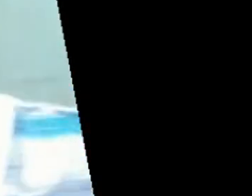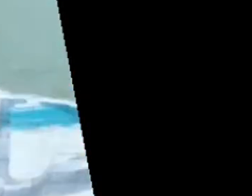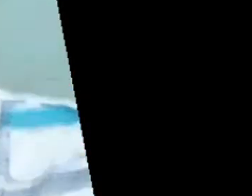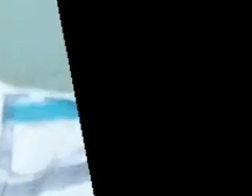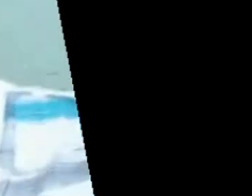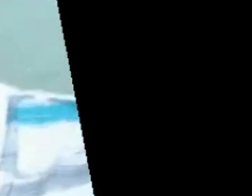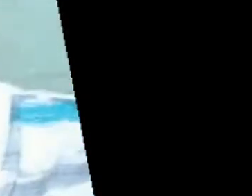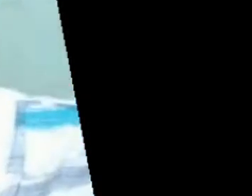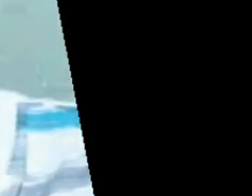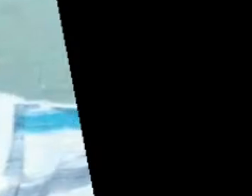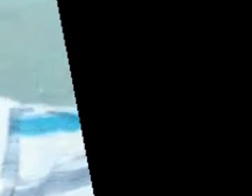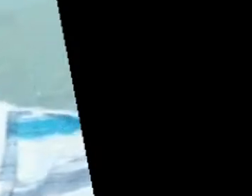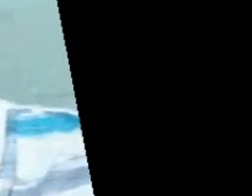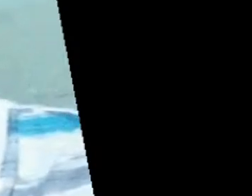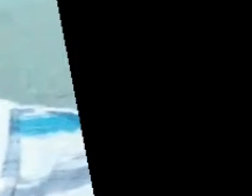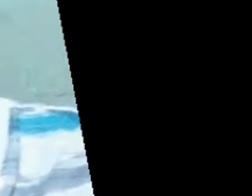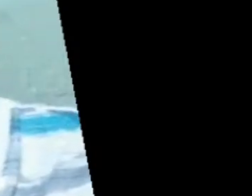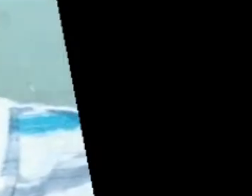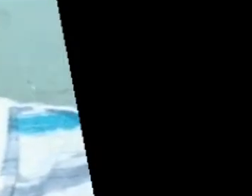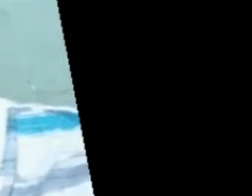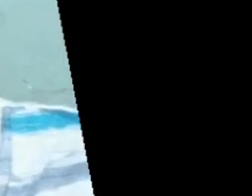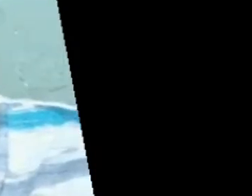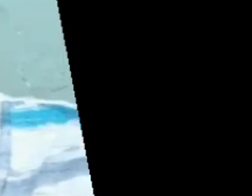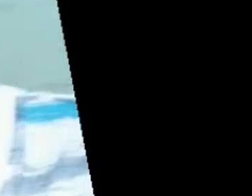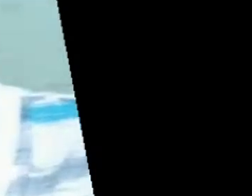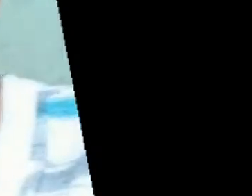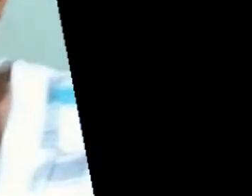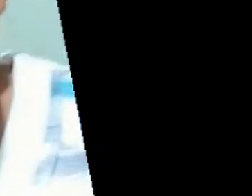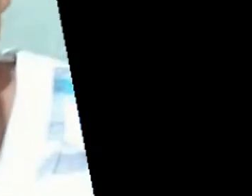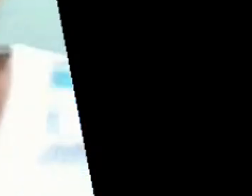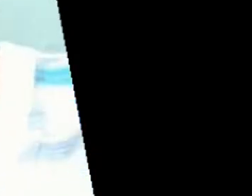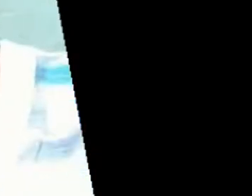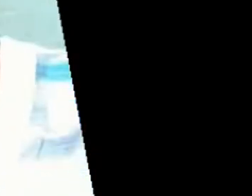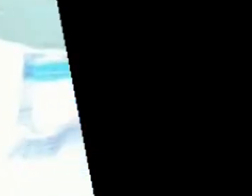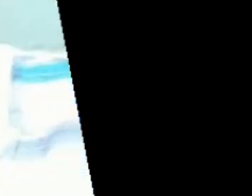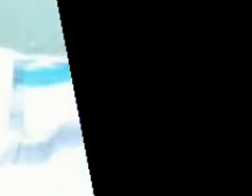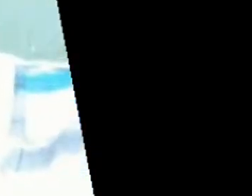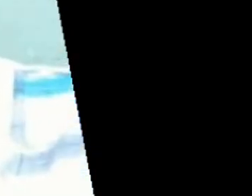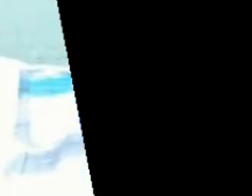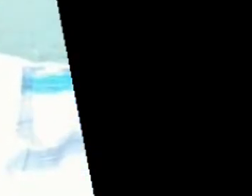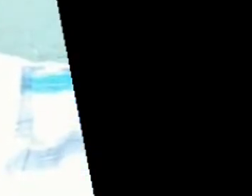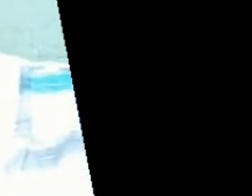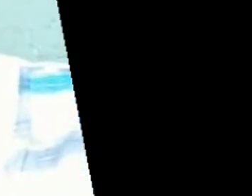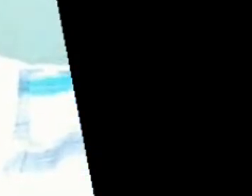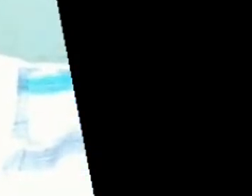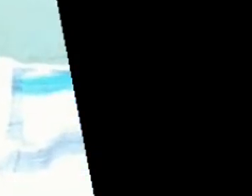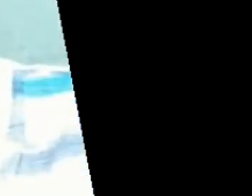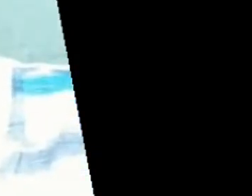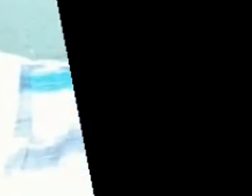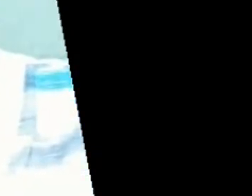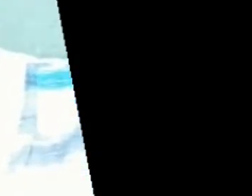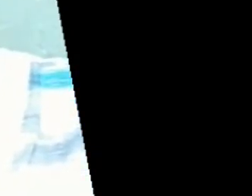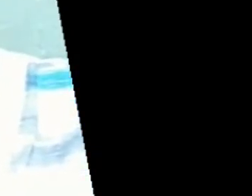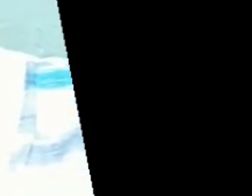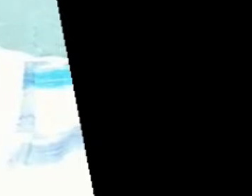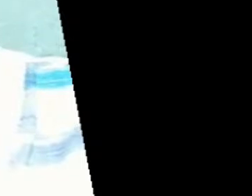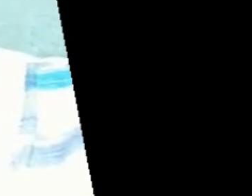pudesse voltar no tempo, eu voltaria exatamente no primeiro